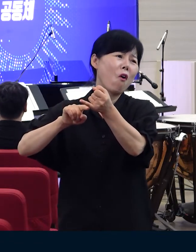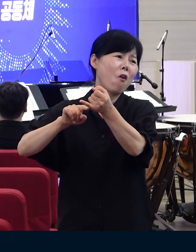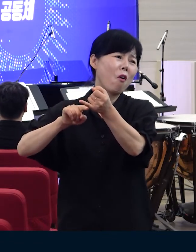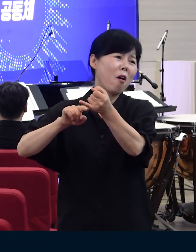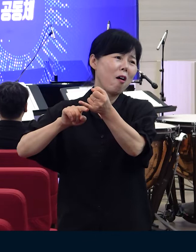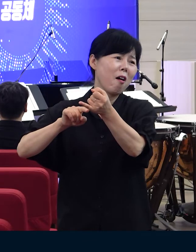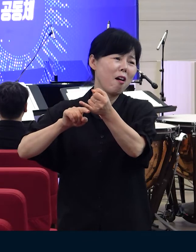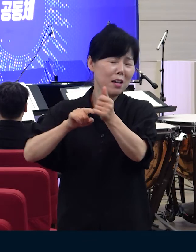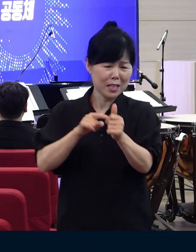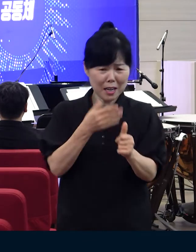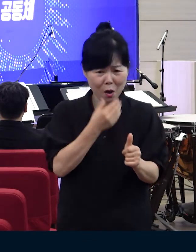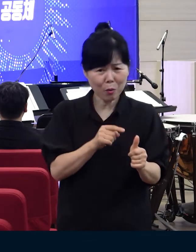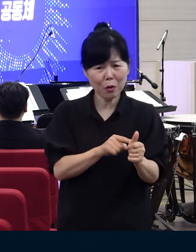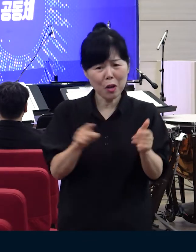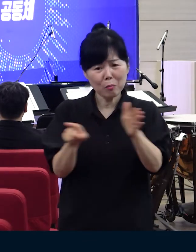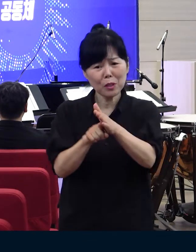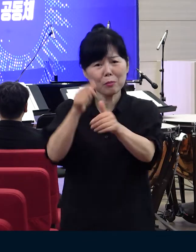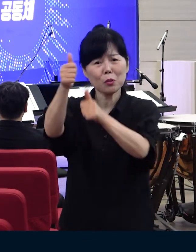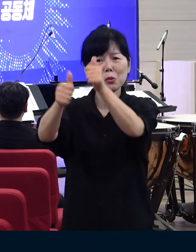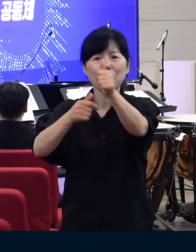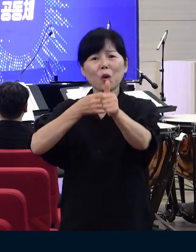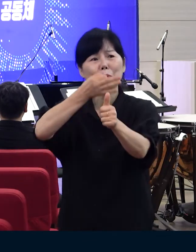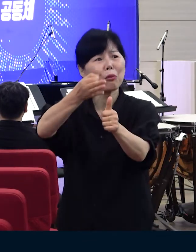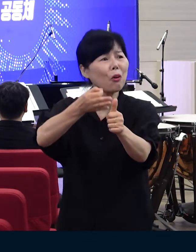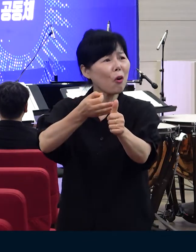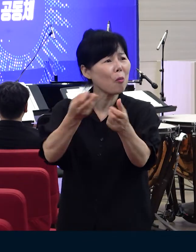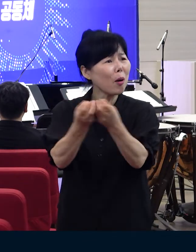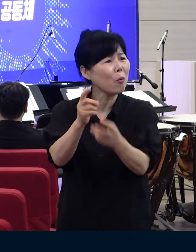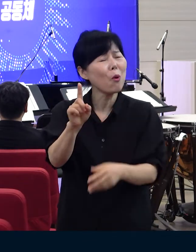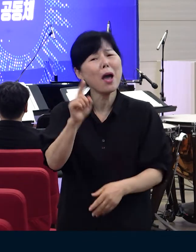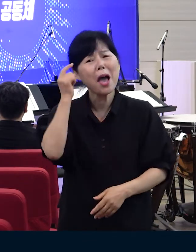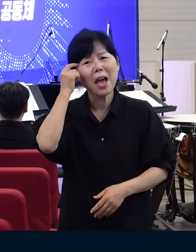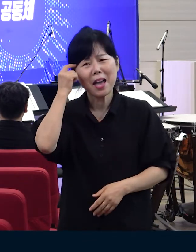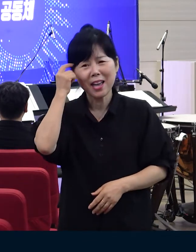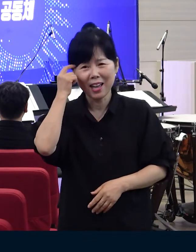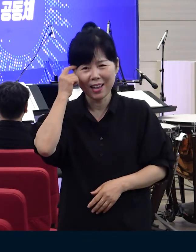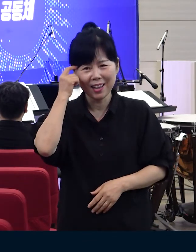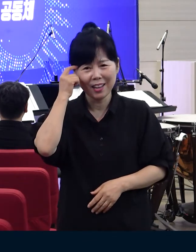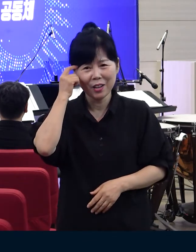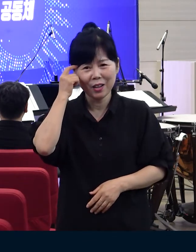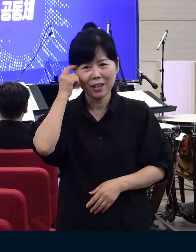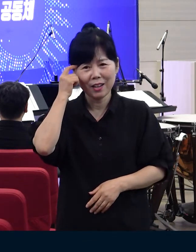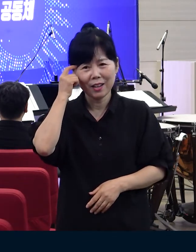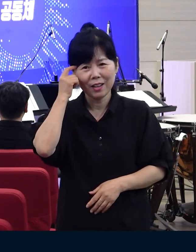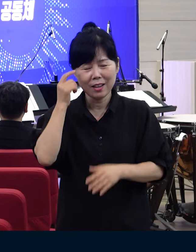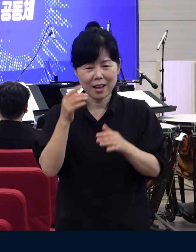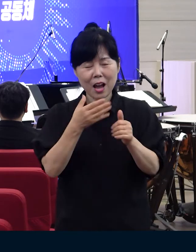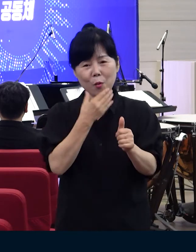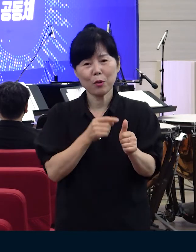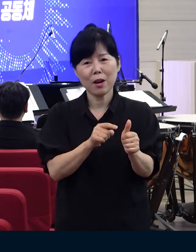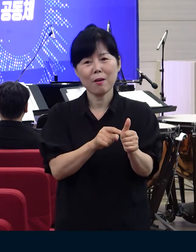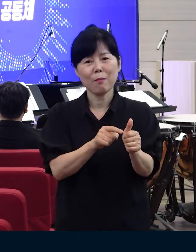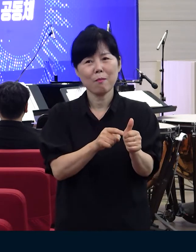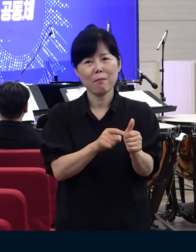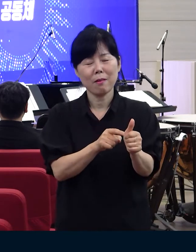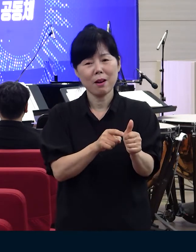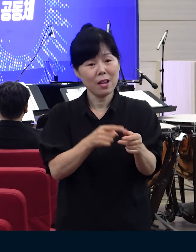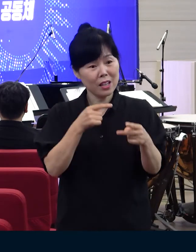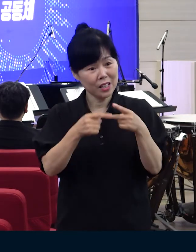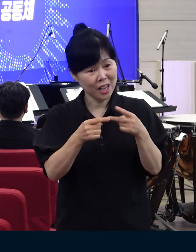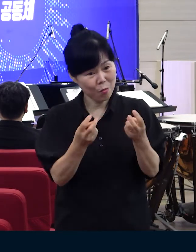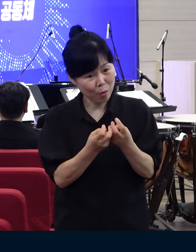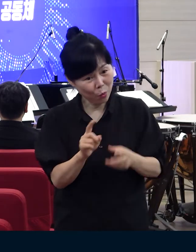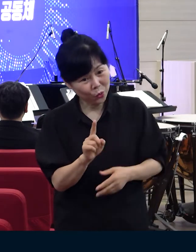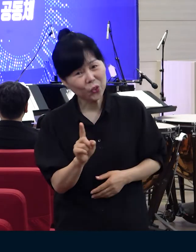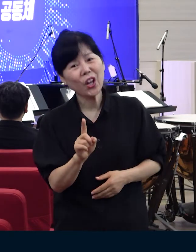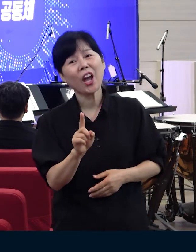어떻게 이런 사람을 갖다가 믿음의 조상이라고 우리가 이야기할 수 있느냐 그 말이에요. 우리는 아브라함을 도대체 어떻게 이해를 해야